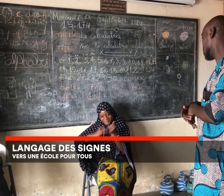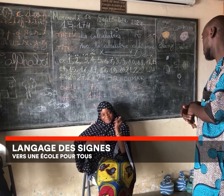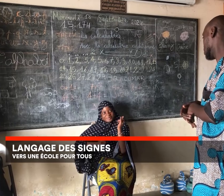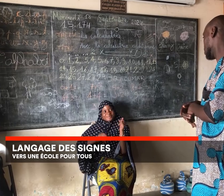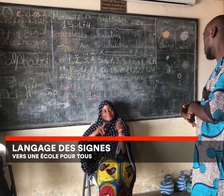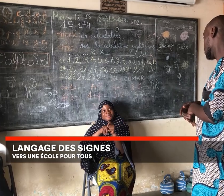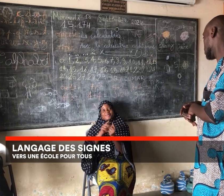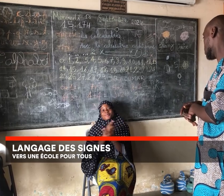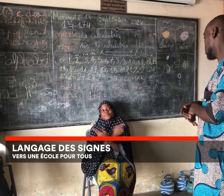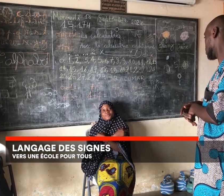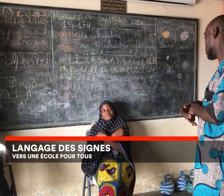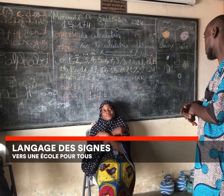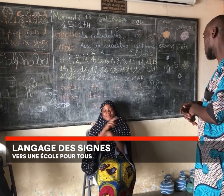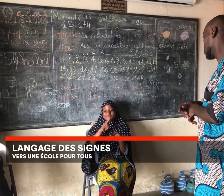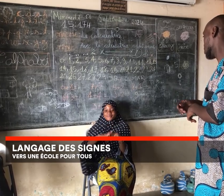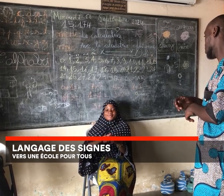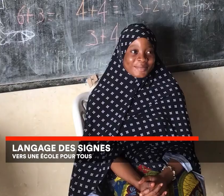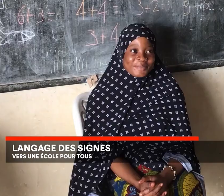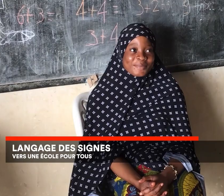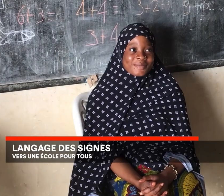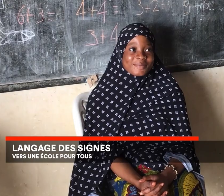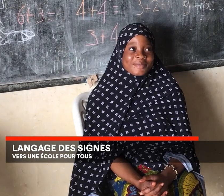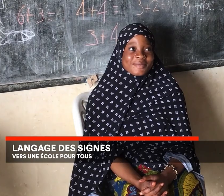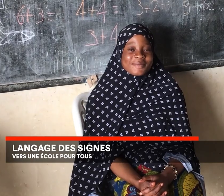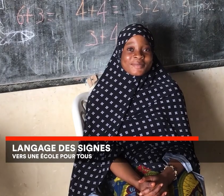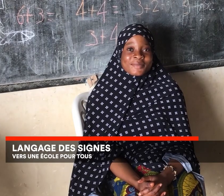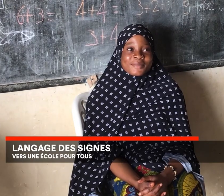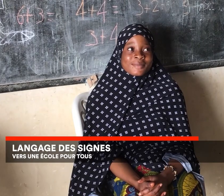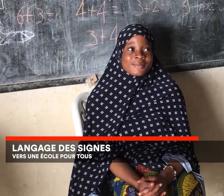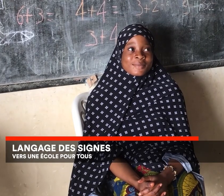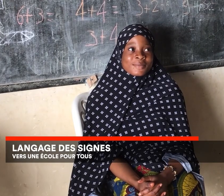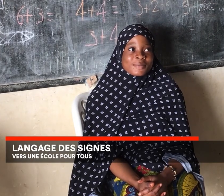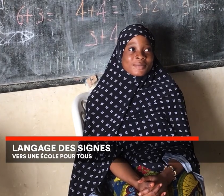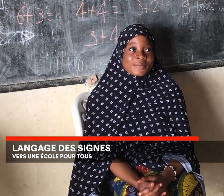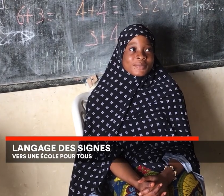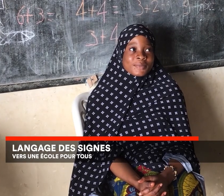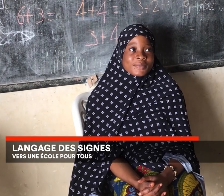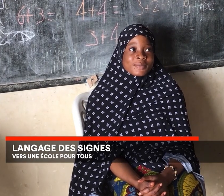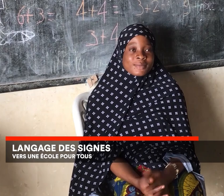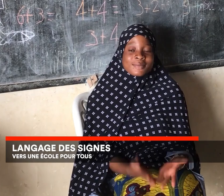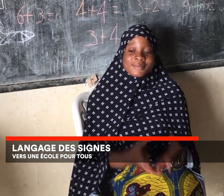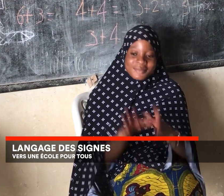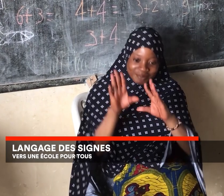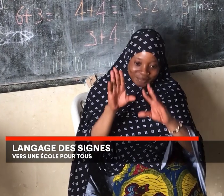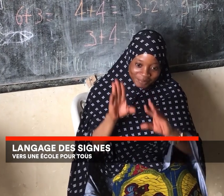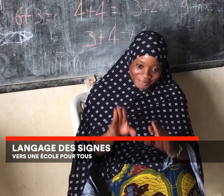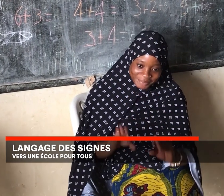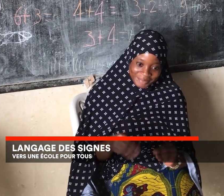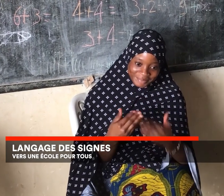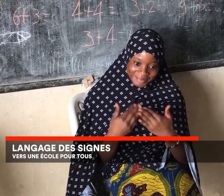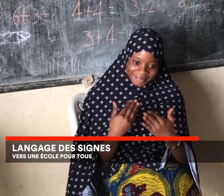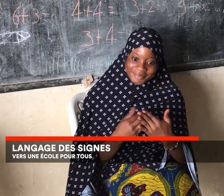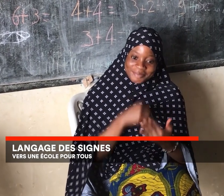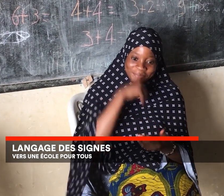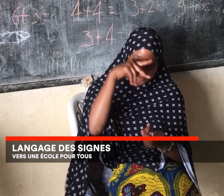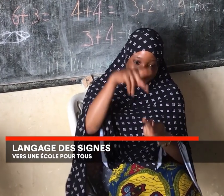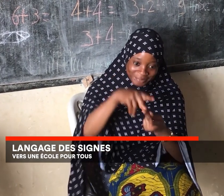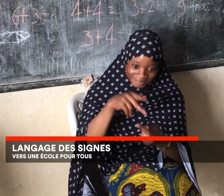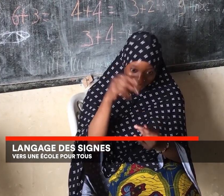les sours et les malentendants parmi elles l'association des sours muets et malentendants musulmans de Côte d'Ivoire qui a joué un rôle crucial dans le parcours de